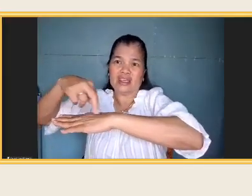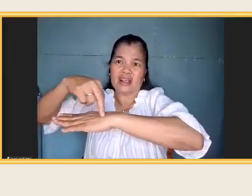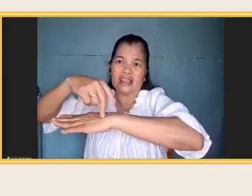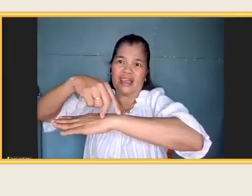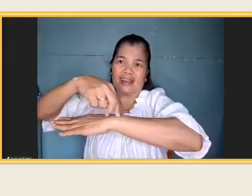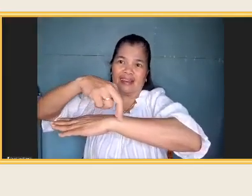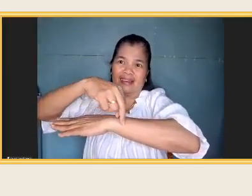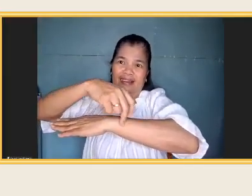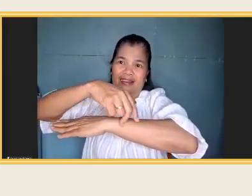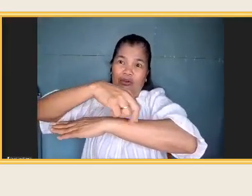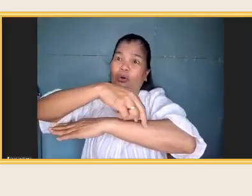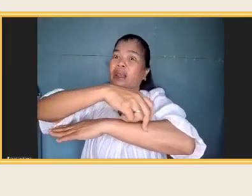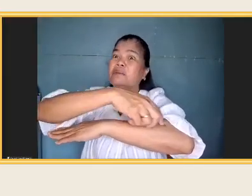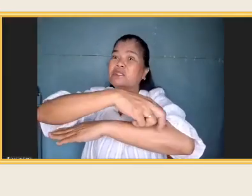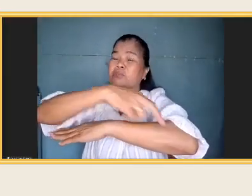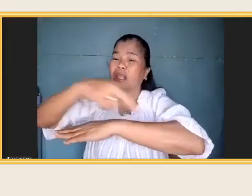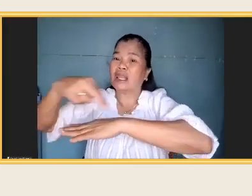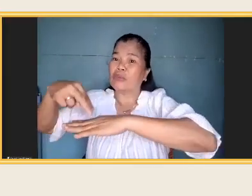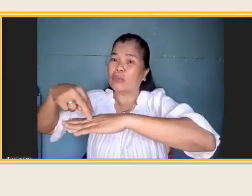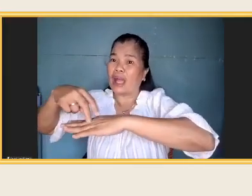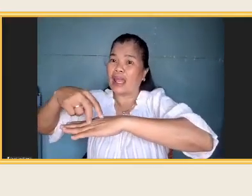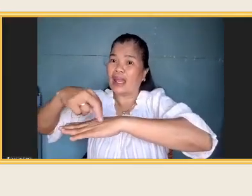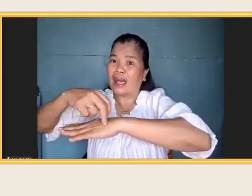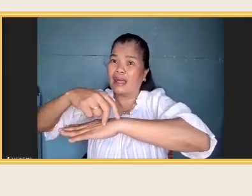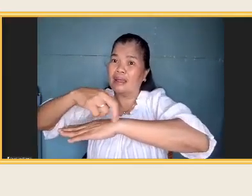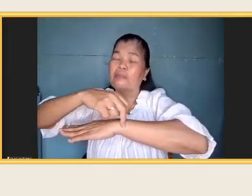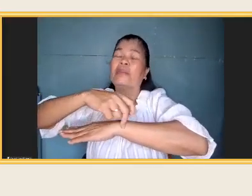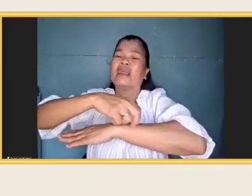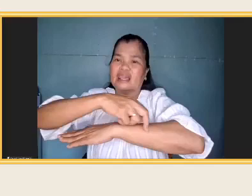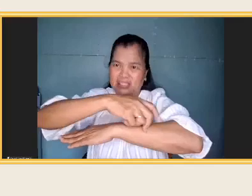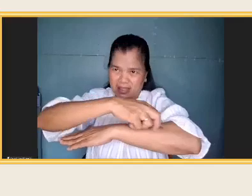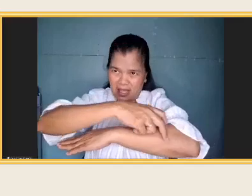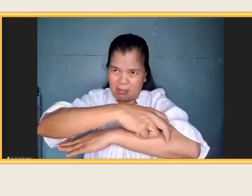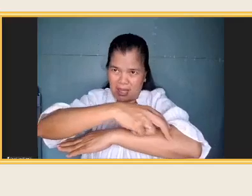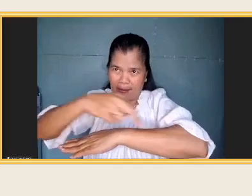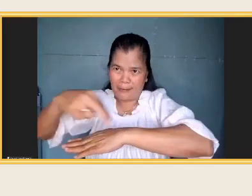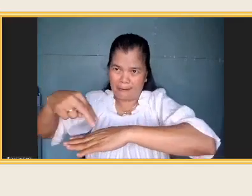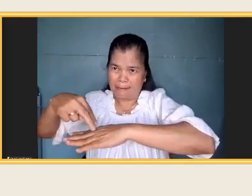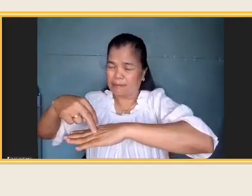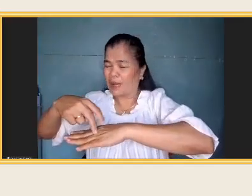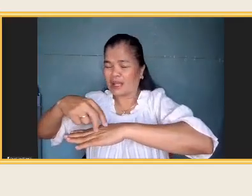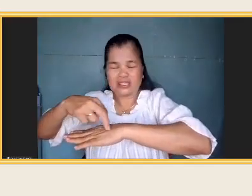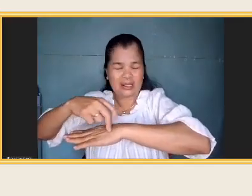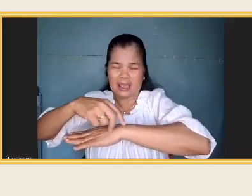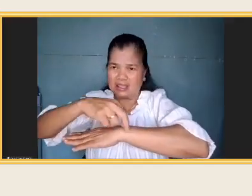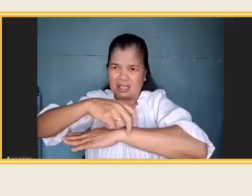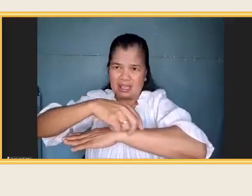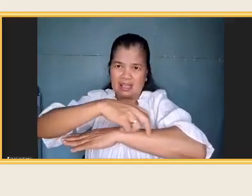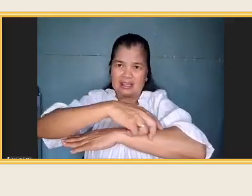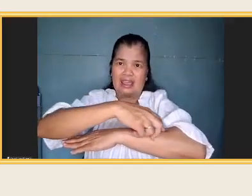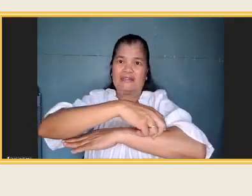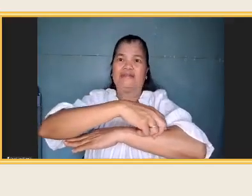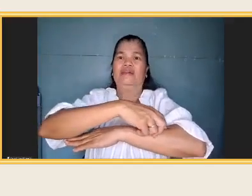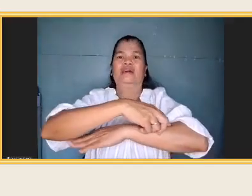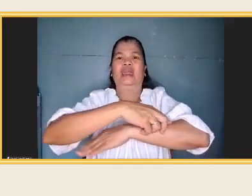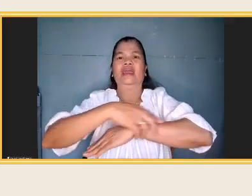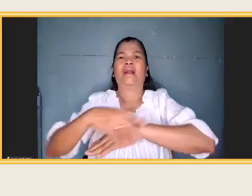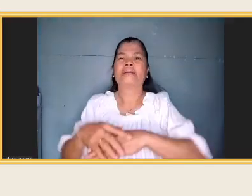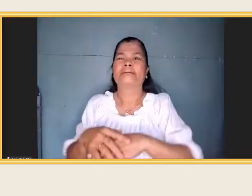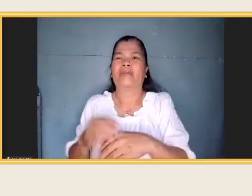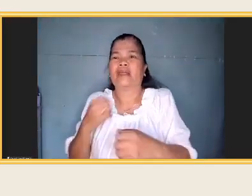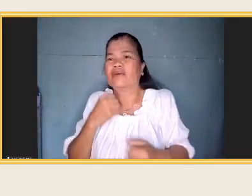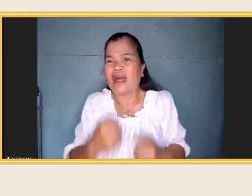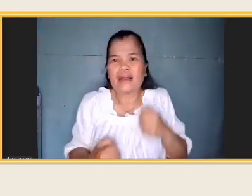is ganyan. Kung alin mas madali mong maalala, parehas siyang tama. Parehas siya naiintindihan ng death.